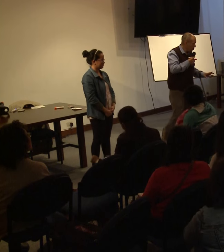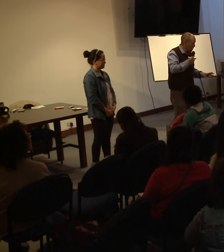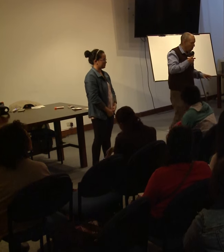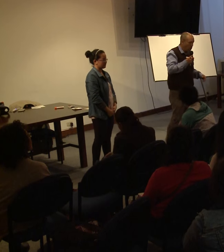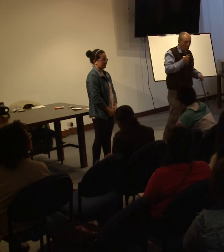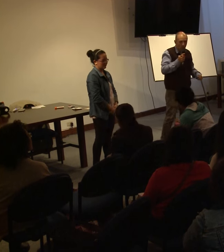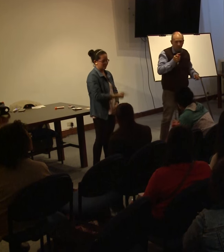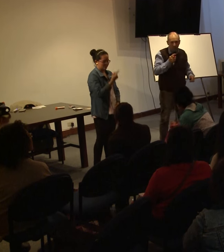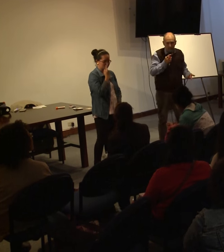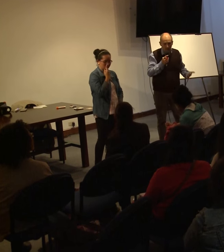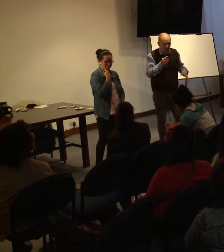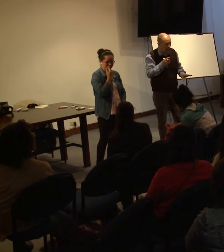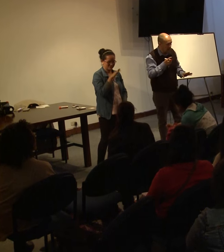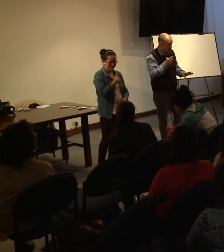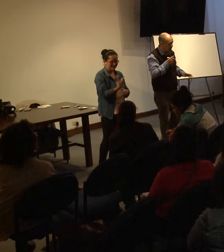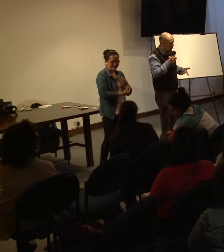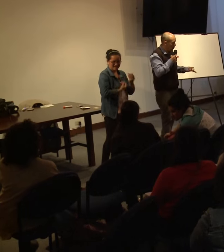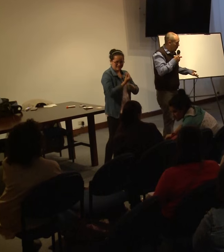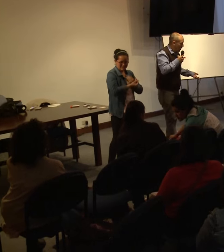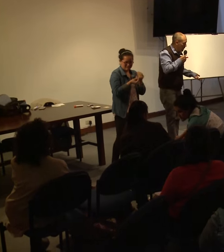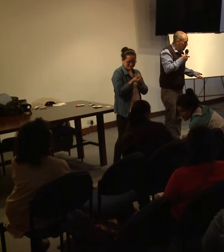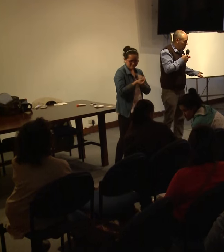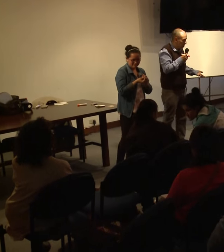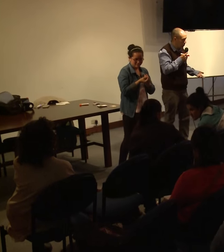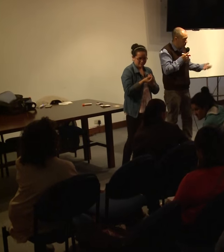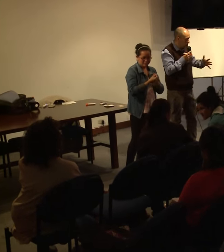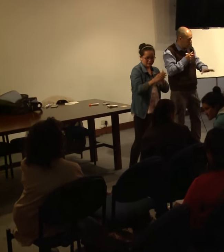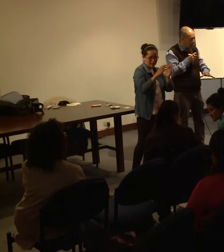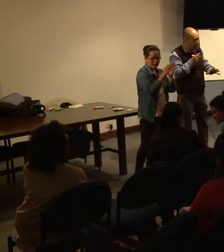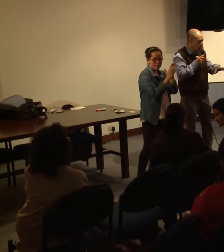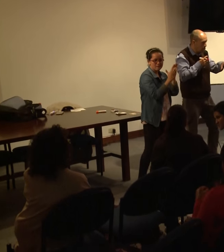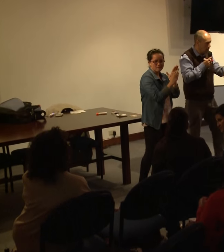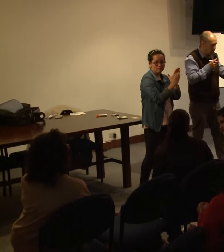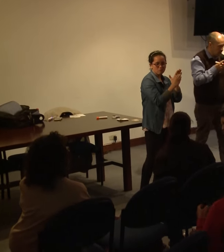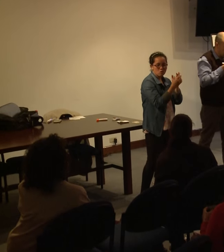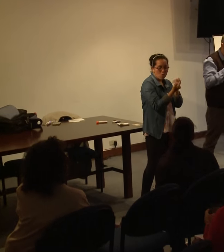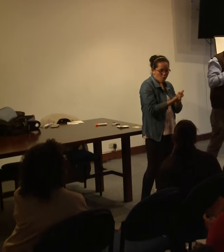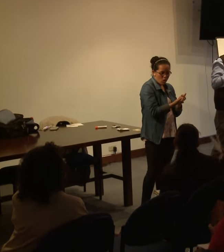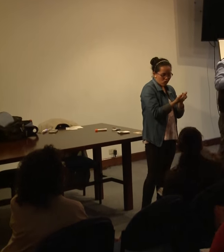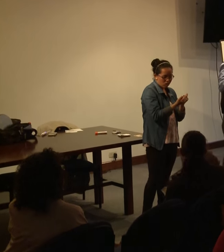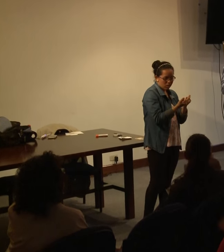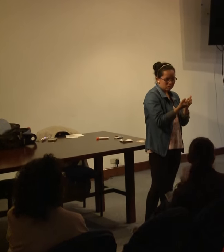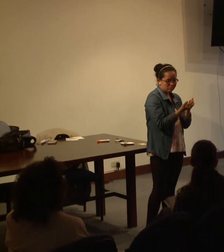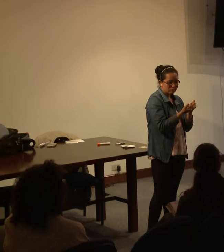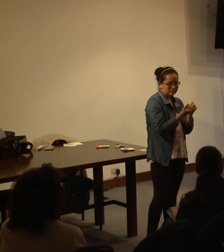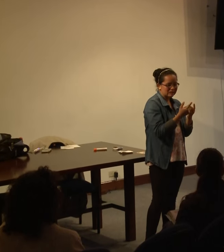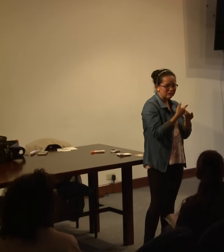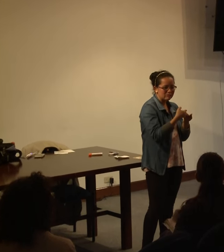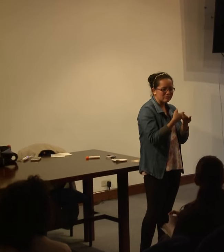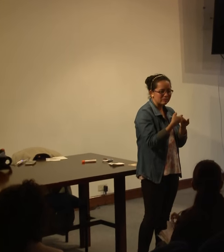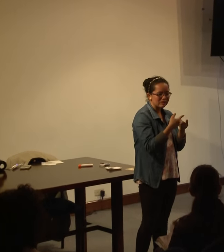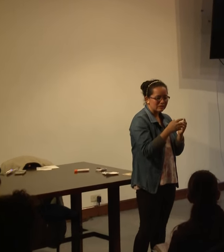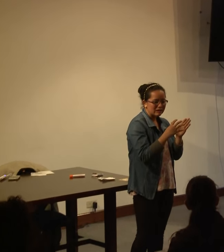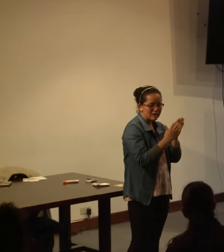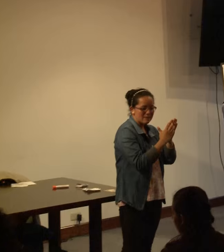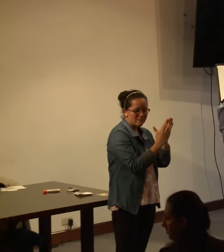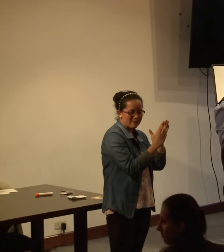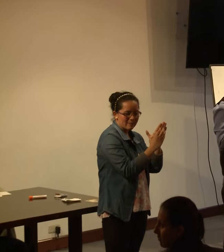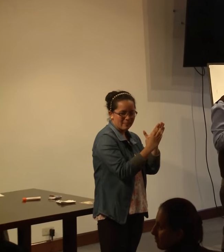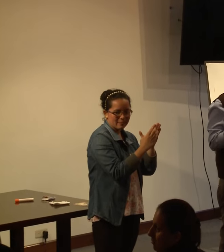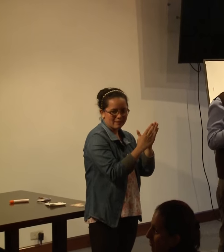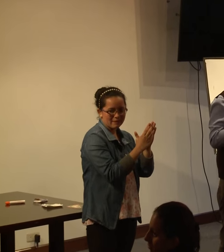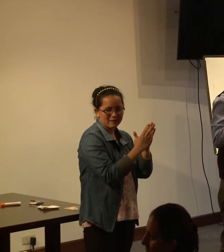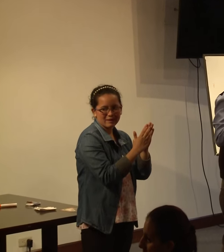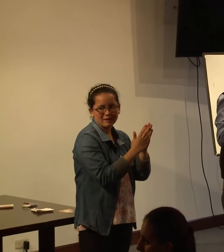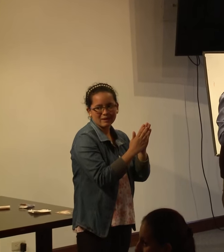Hemos utilizado como pretexto para este trabajo la imagen, ¿cierto? Les traje obras de diferentes artistas, de diferentes lugares, para que las viéramos. Hicimos